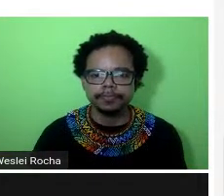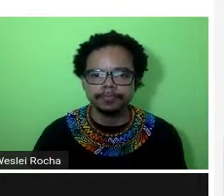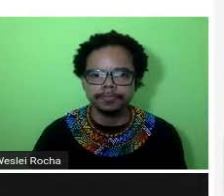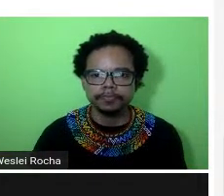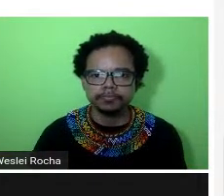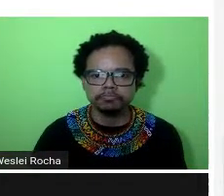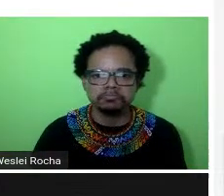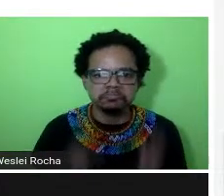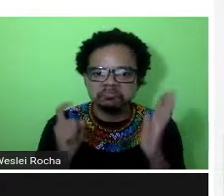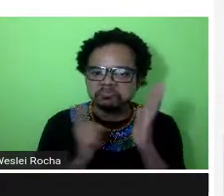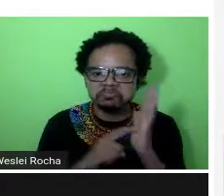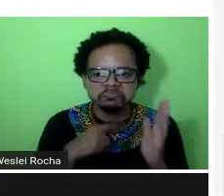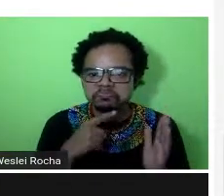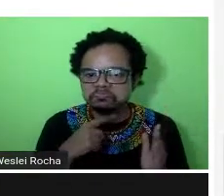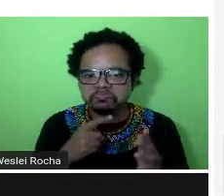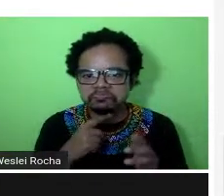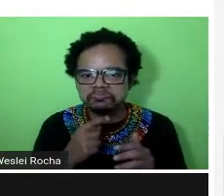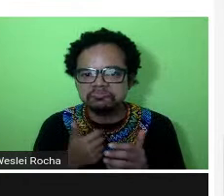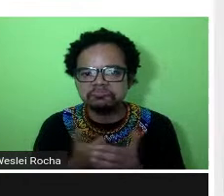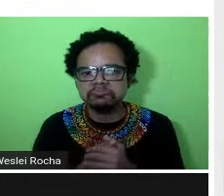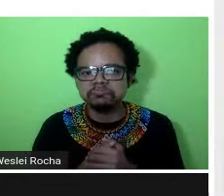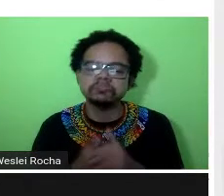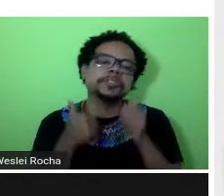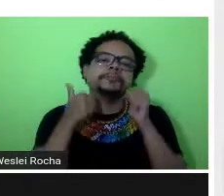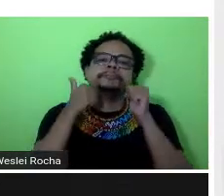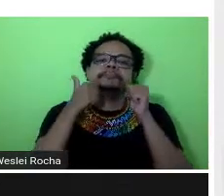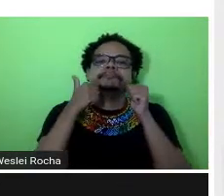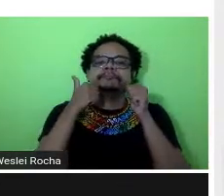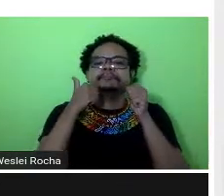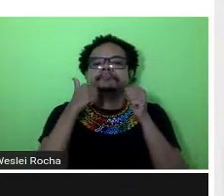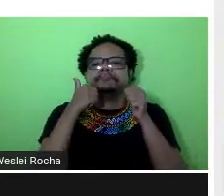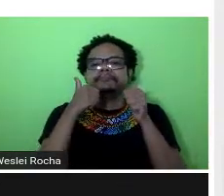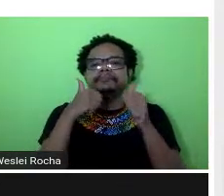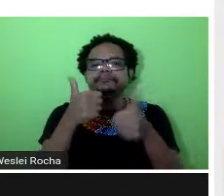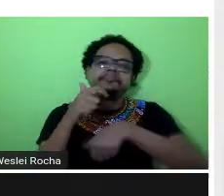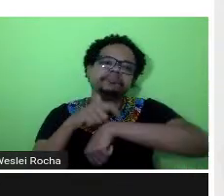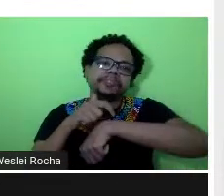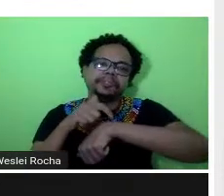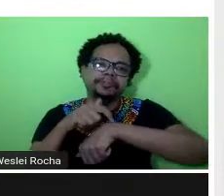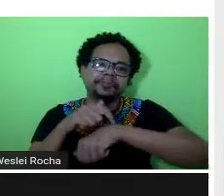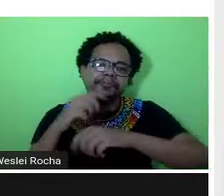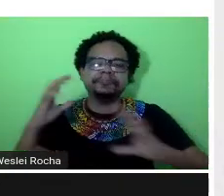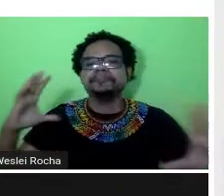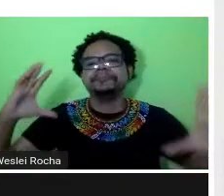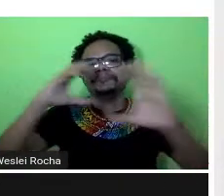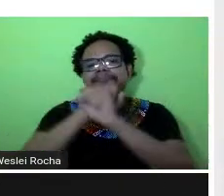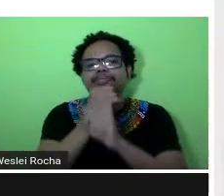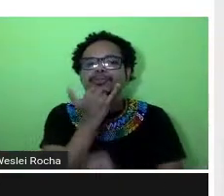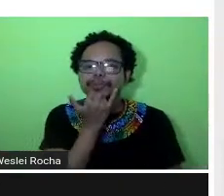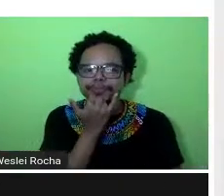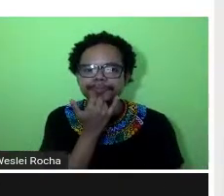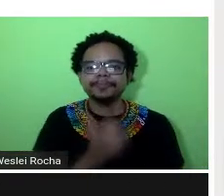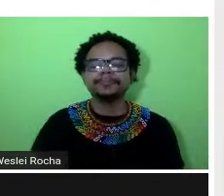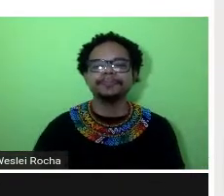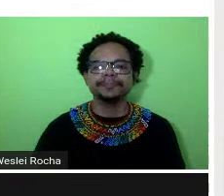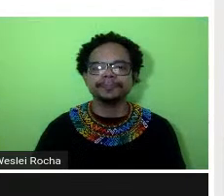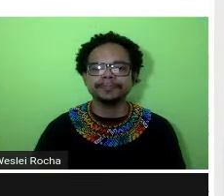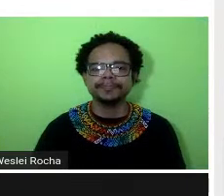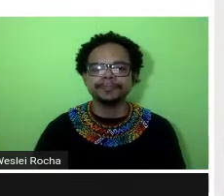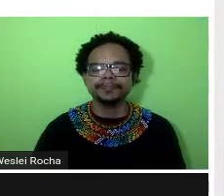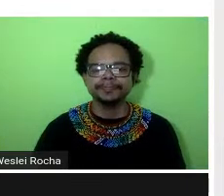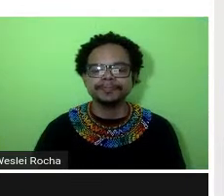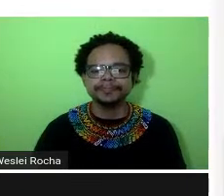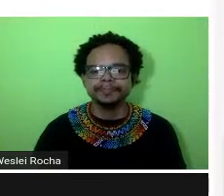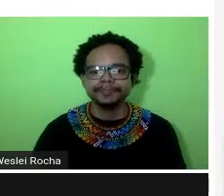eu vou apresentar um vídeo bem curto a gente passam está com penas parece que estamos estamos tendo problemas de conexão não